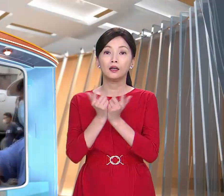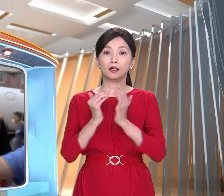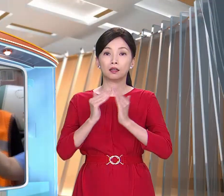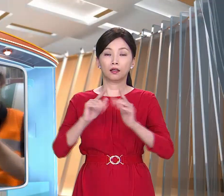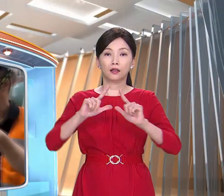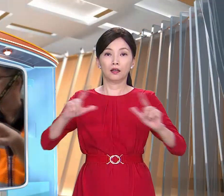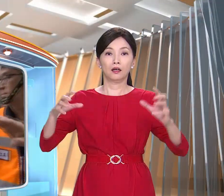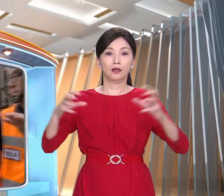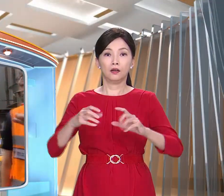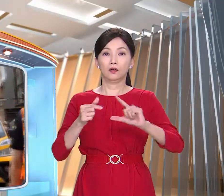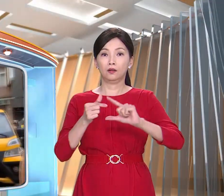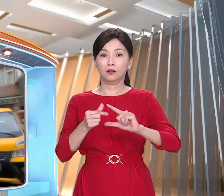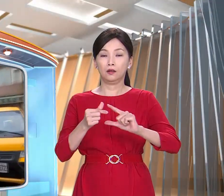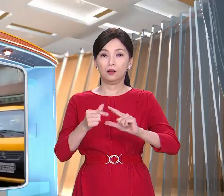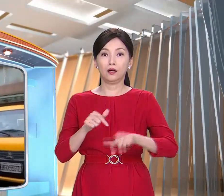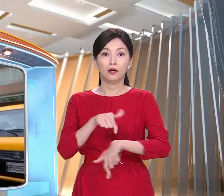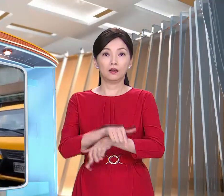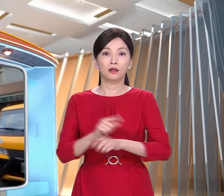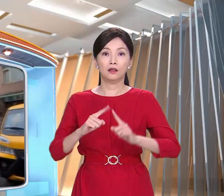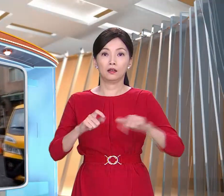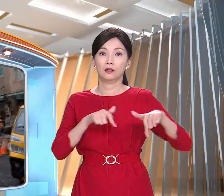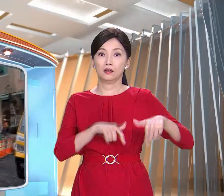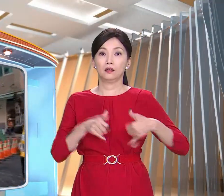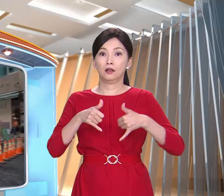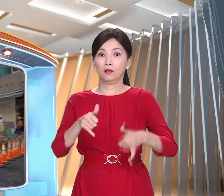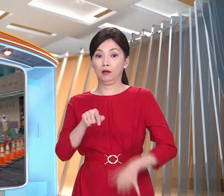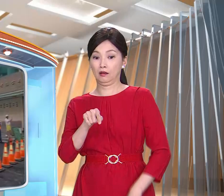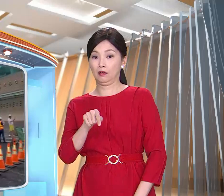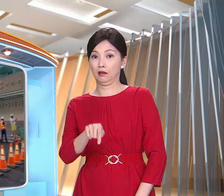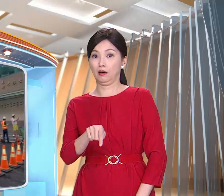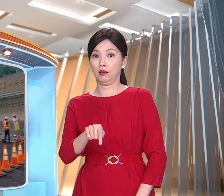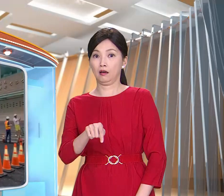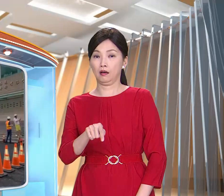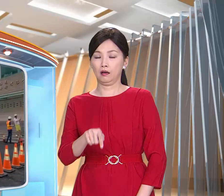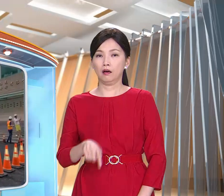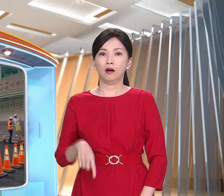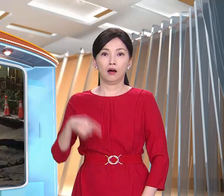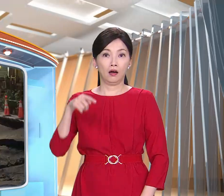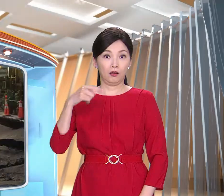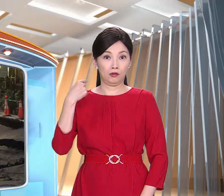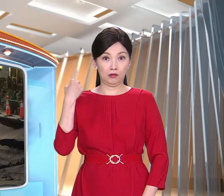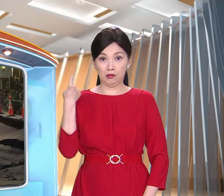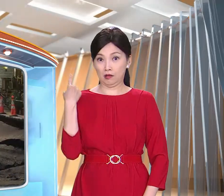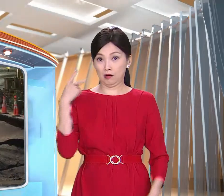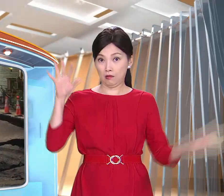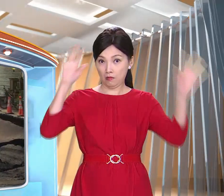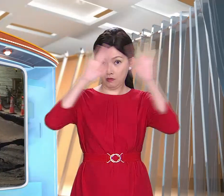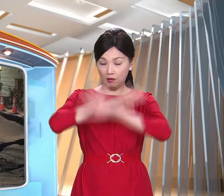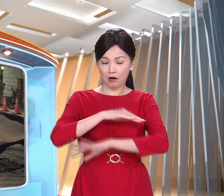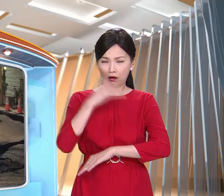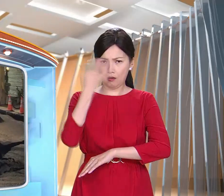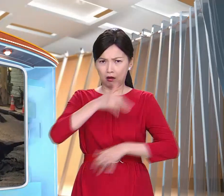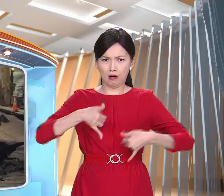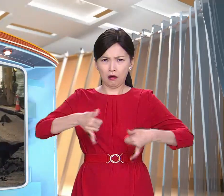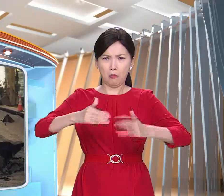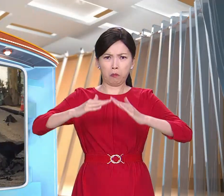台北市大同区南京西路一带，八日深夜路面发生了坍陷的状